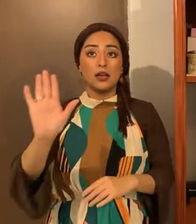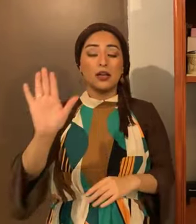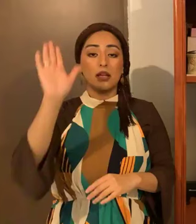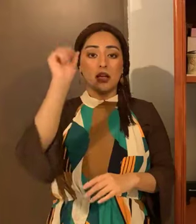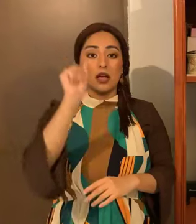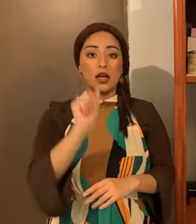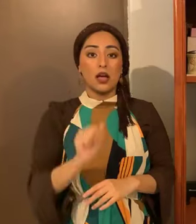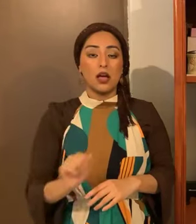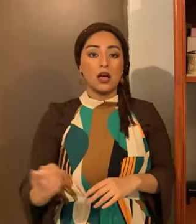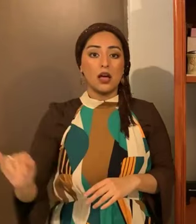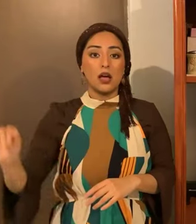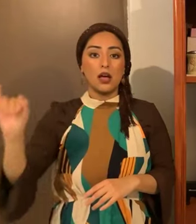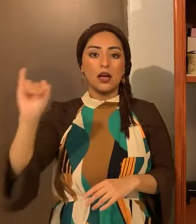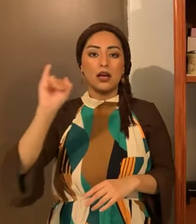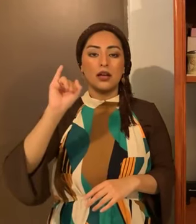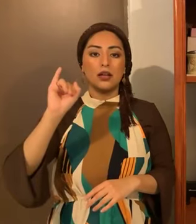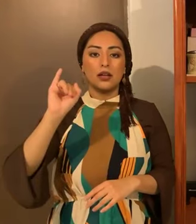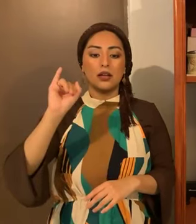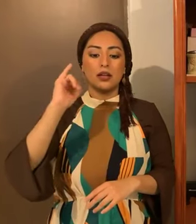Adonai